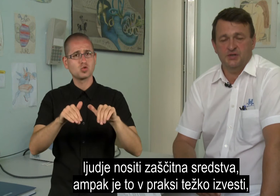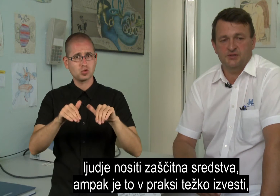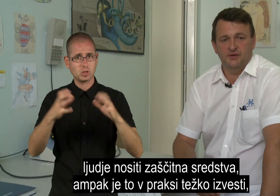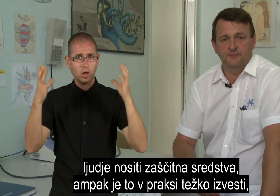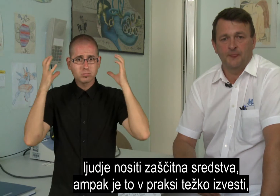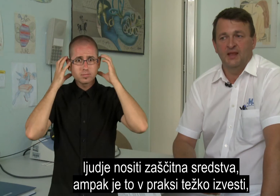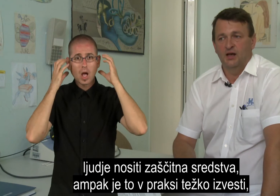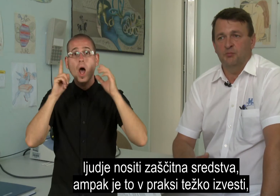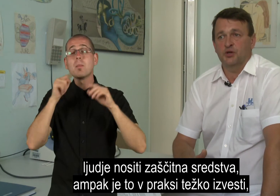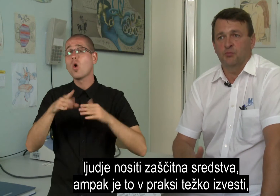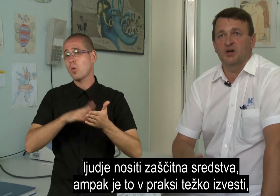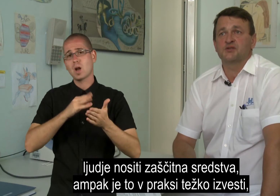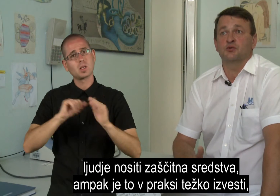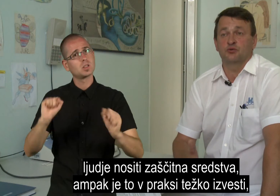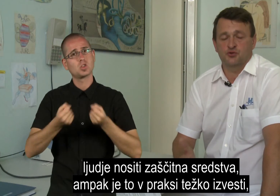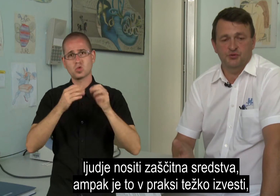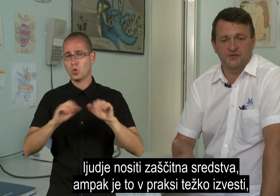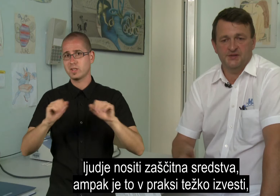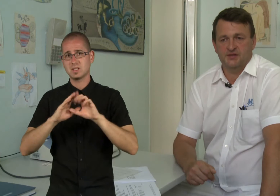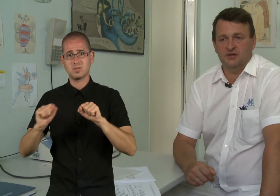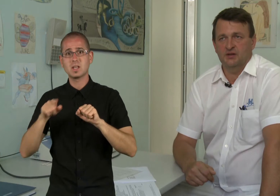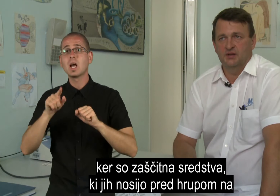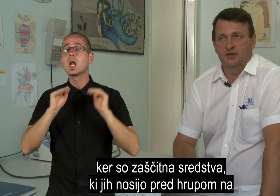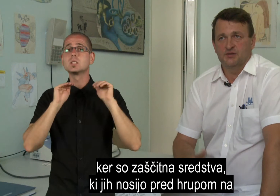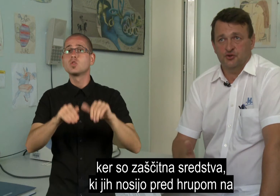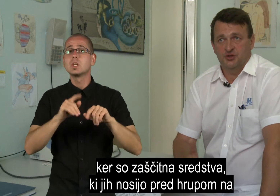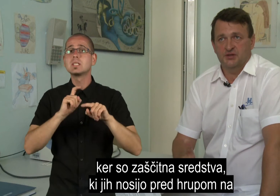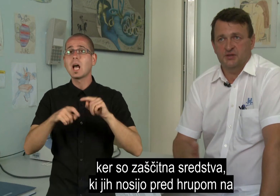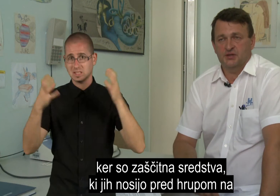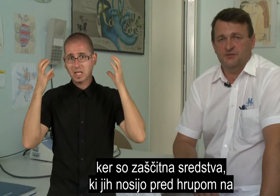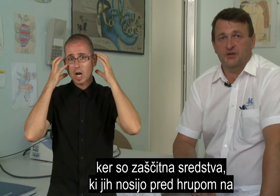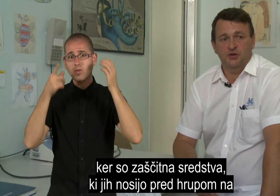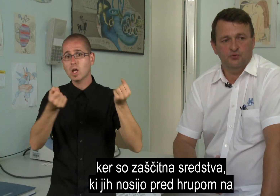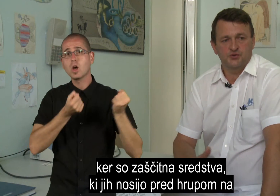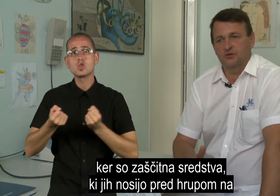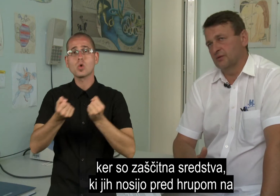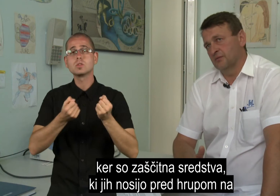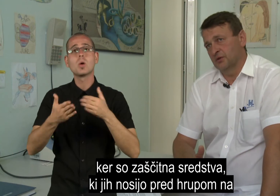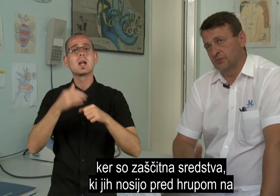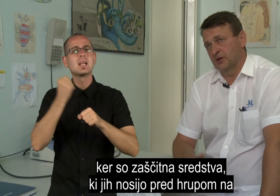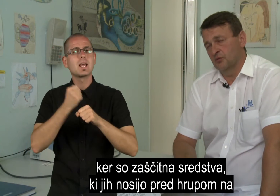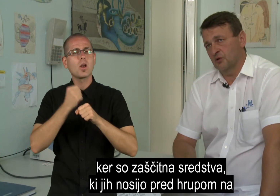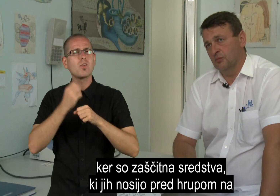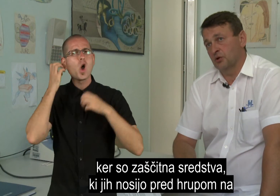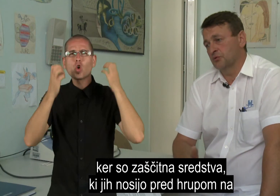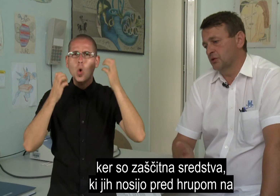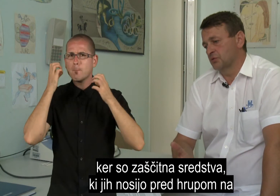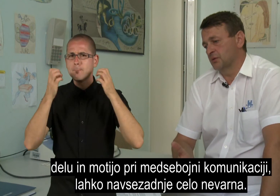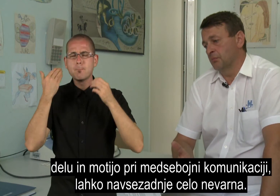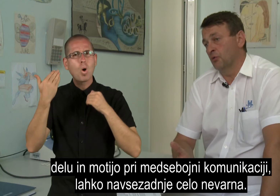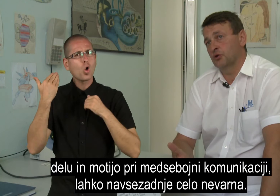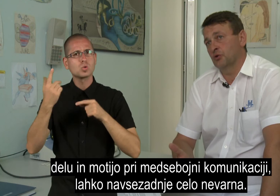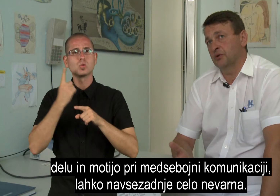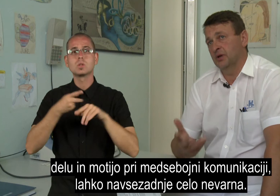zaščitna sredstva, ampak je v praksi to težko izvesti, ker zaščitna sredstva, ki jih nosijo pri delu v ropotu, jih